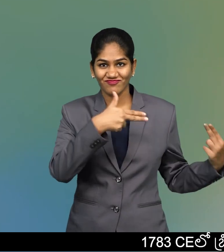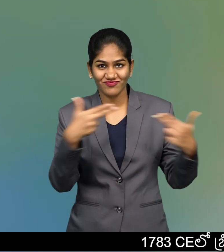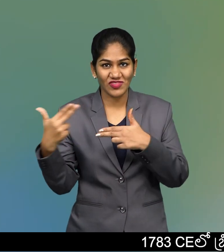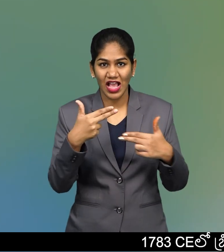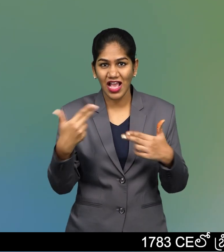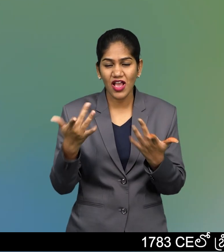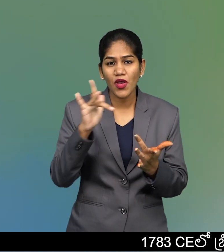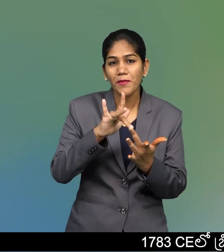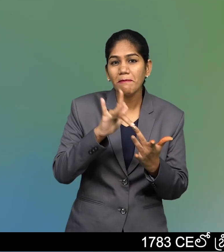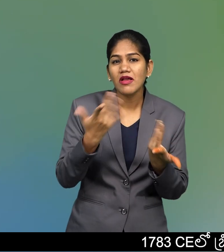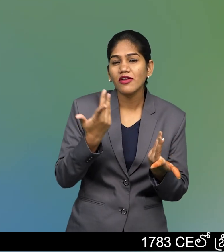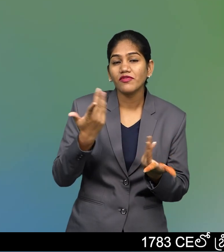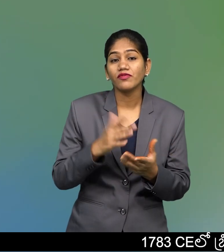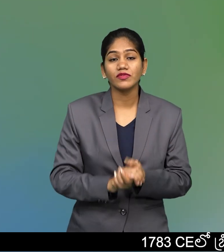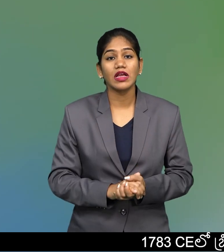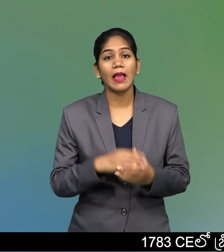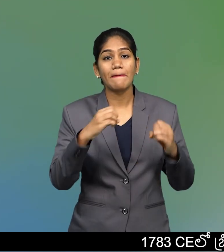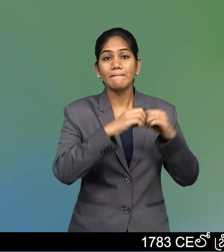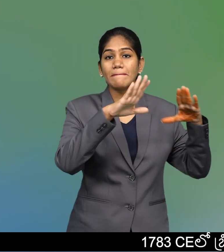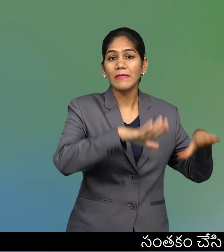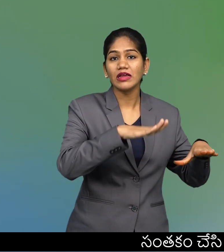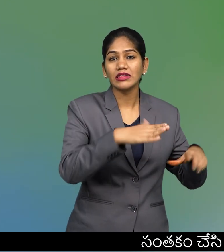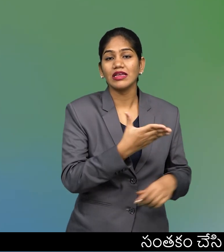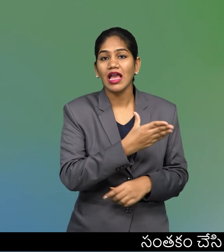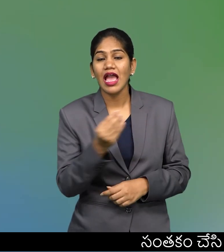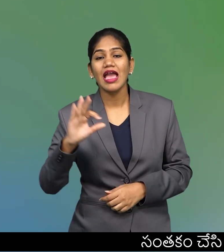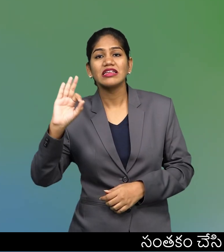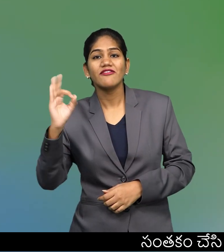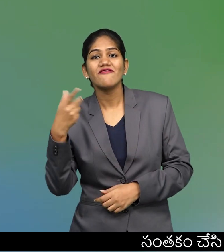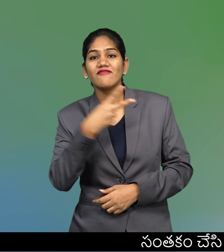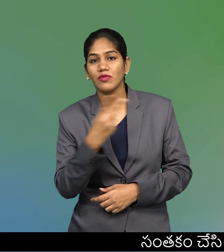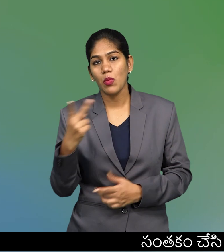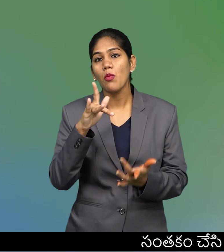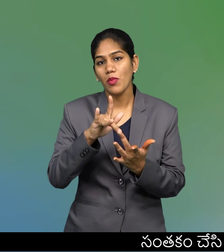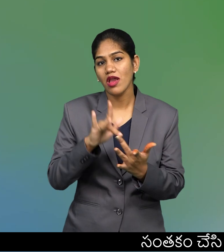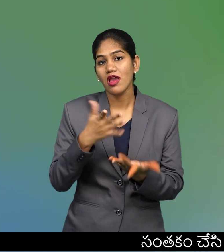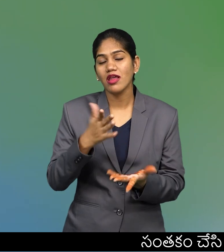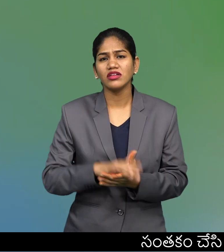1783 CEలో బ్రిటన్ ప్యారిస్ ఒప్పందంపై సంతకం చేసి దాని 13 కాలనీల